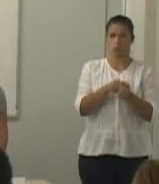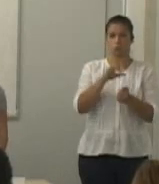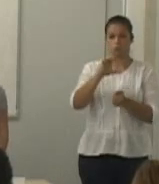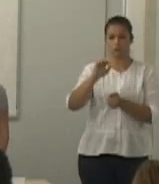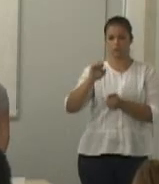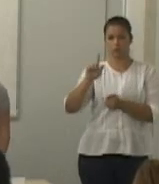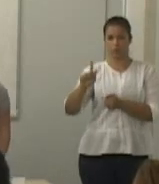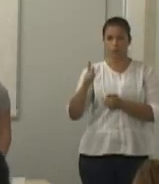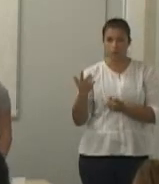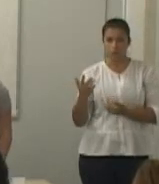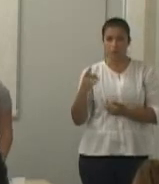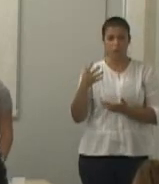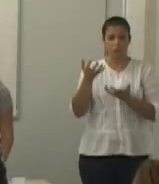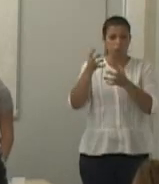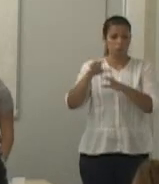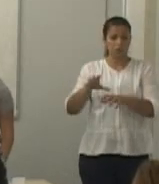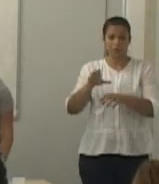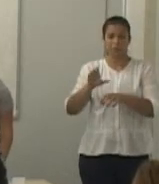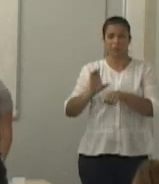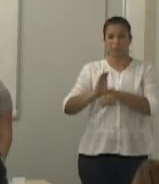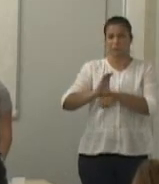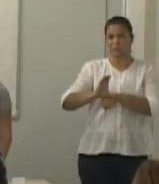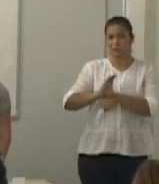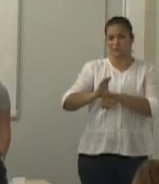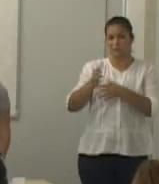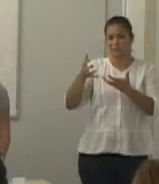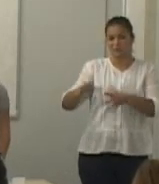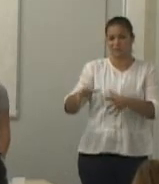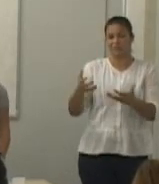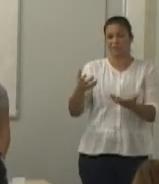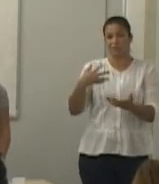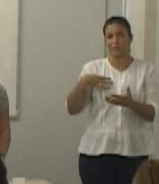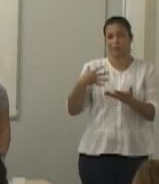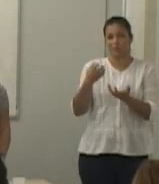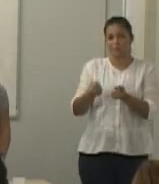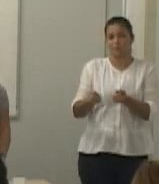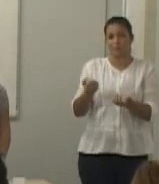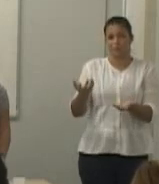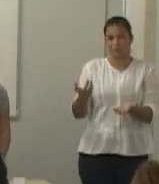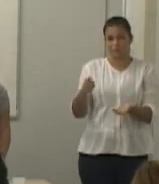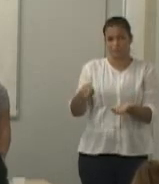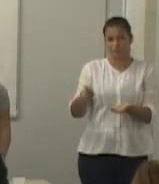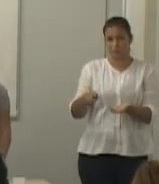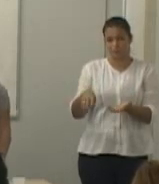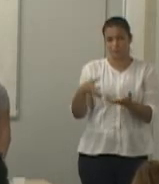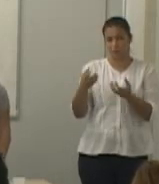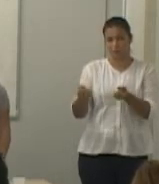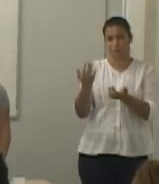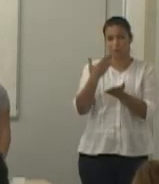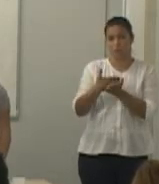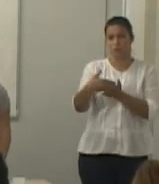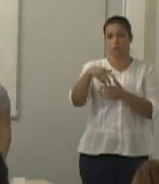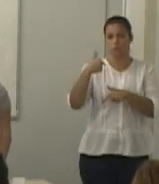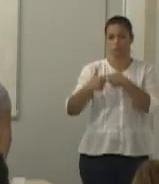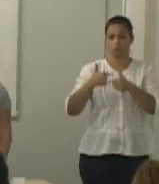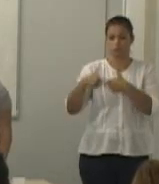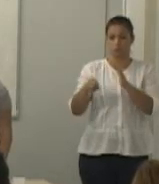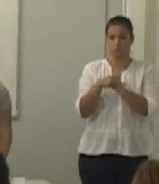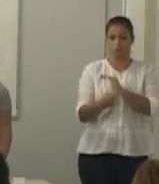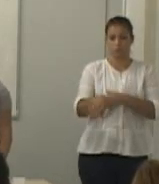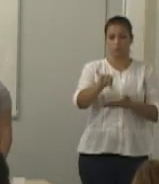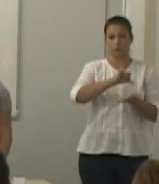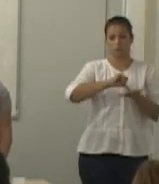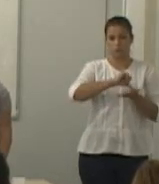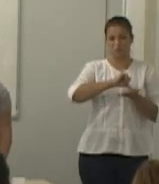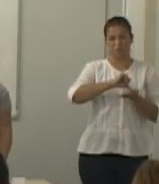queria o conselho de ensino de graduação não queria aprovar ao início das ID do campus